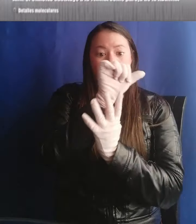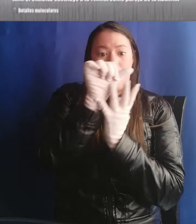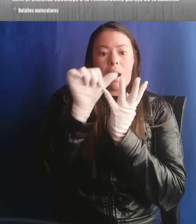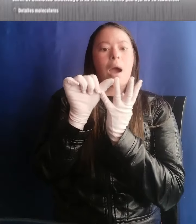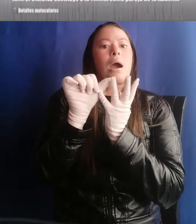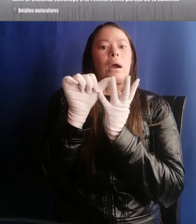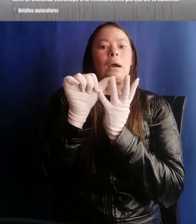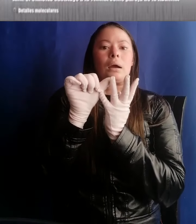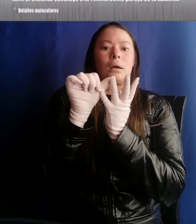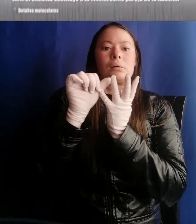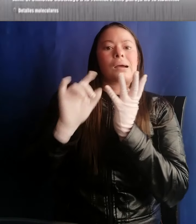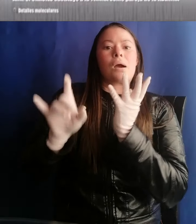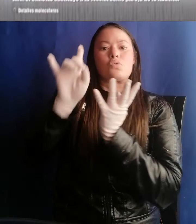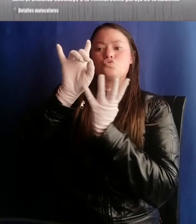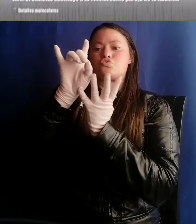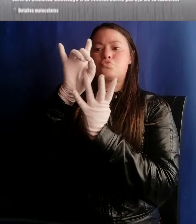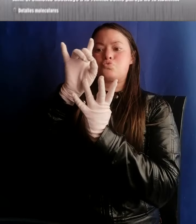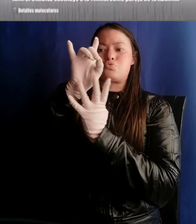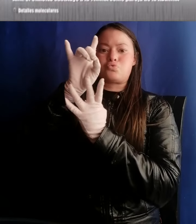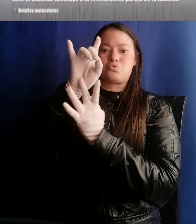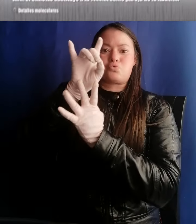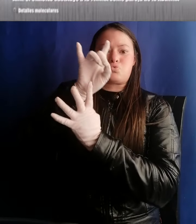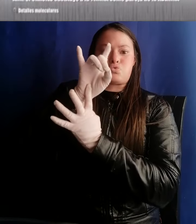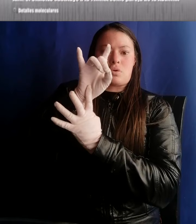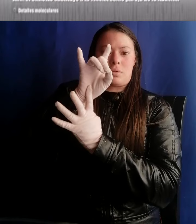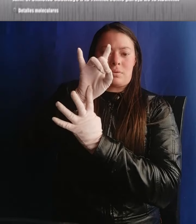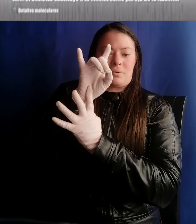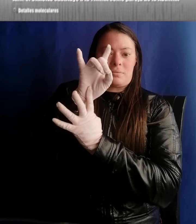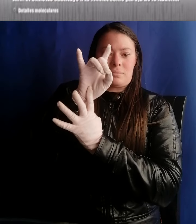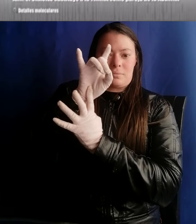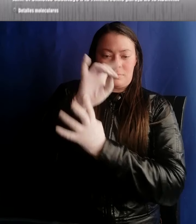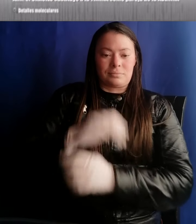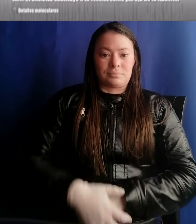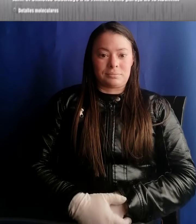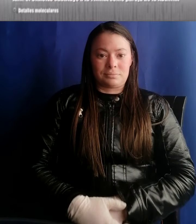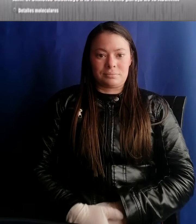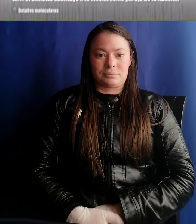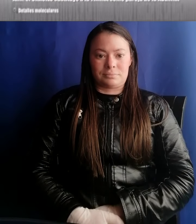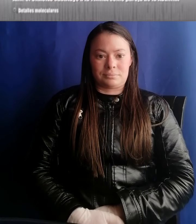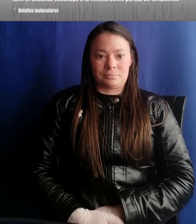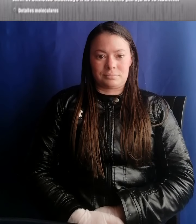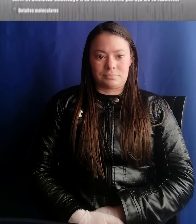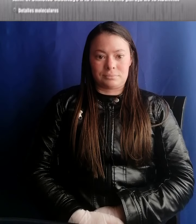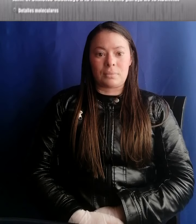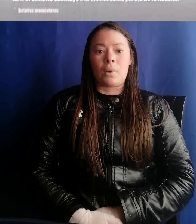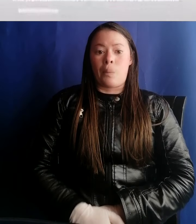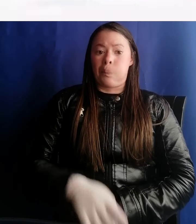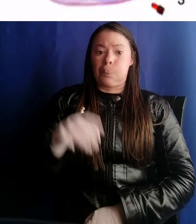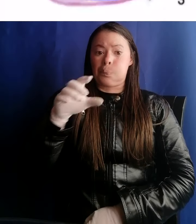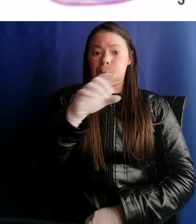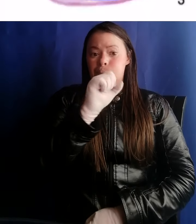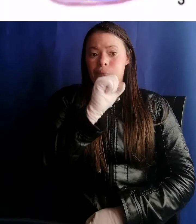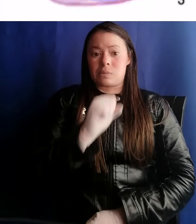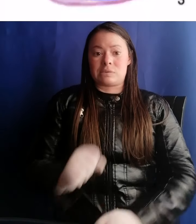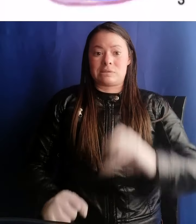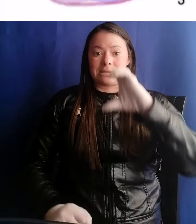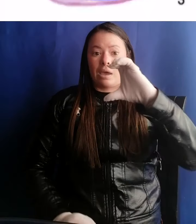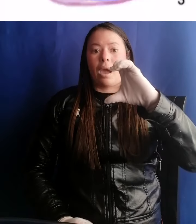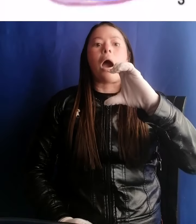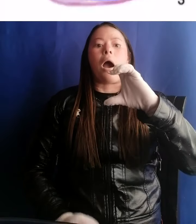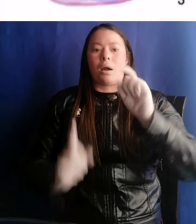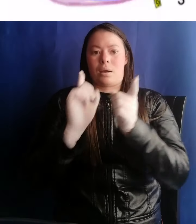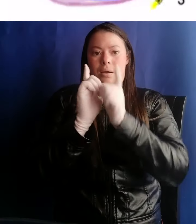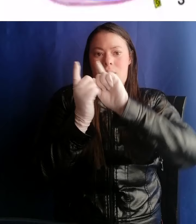una adenina en la hebra molde, coloca un ribonucleótido que tenga uracilo en la hebra de la ARN.